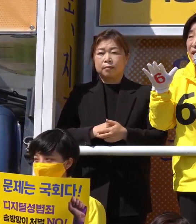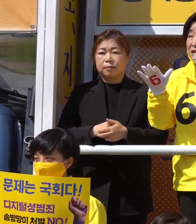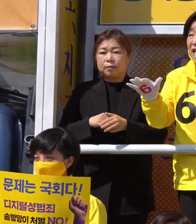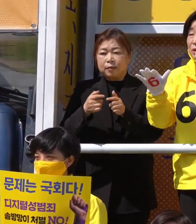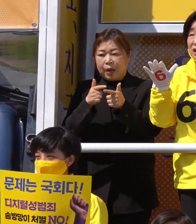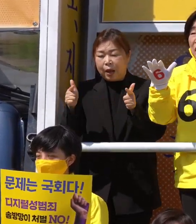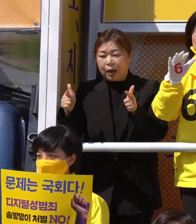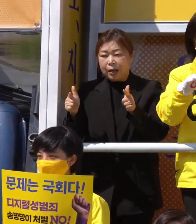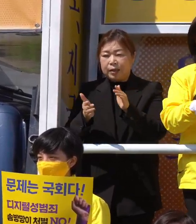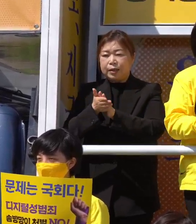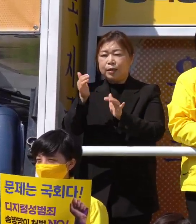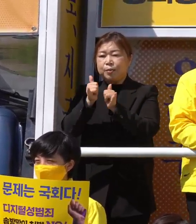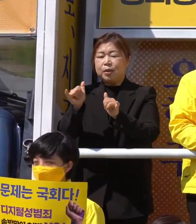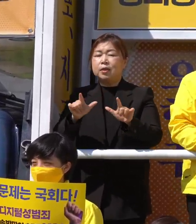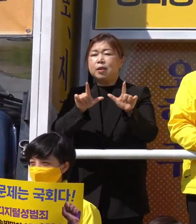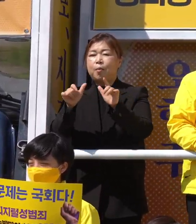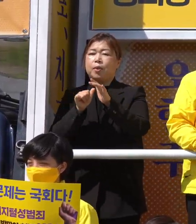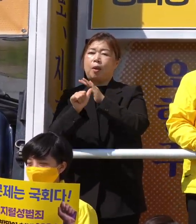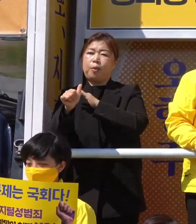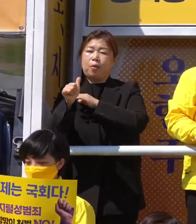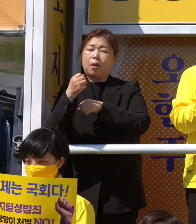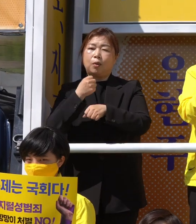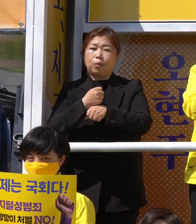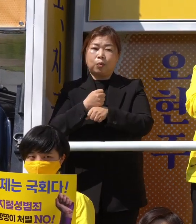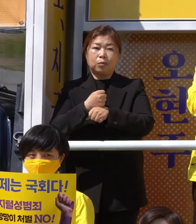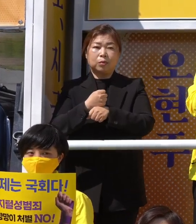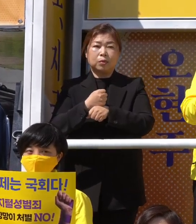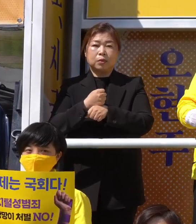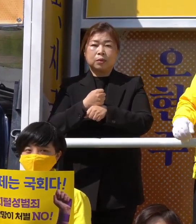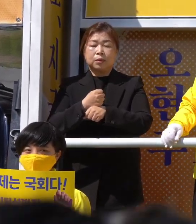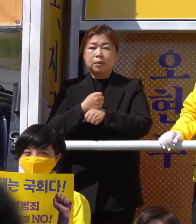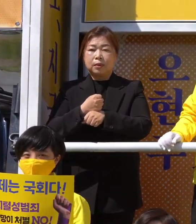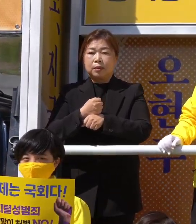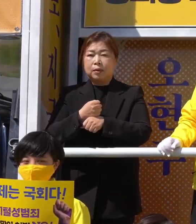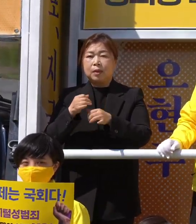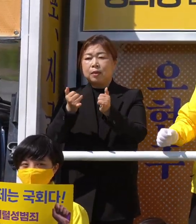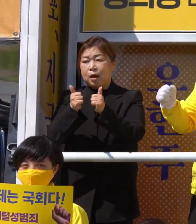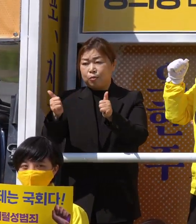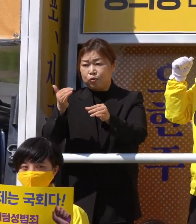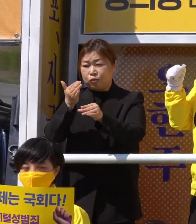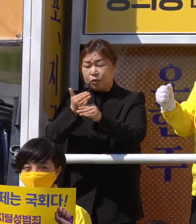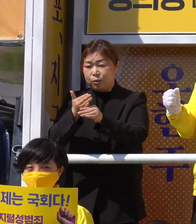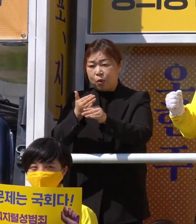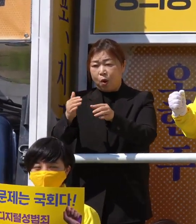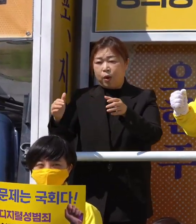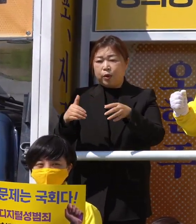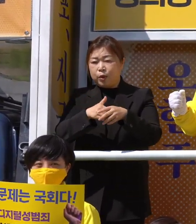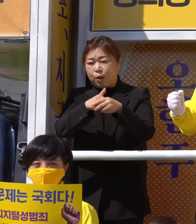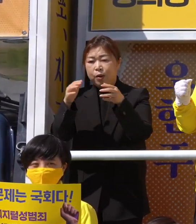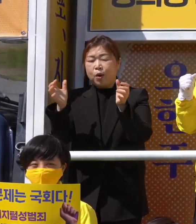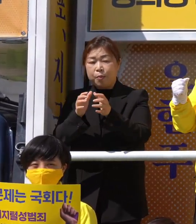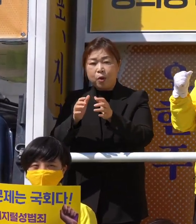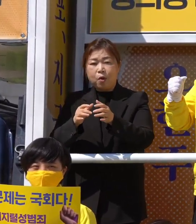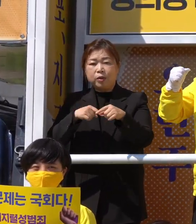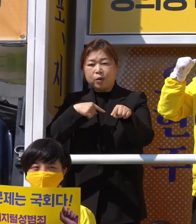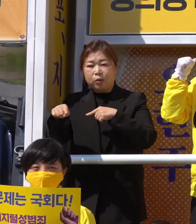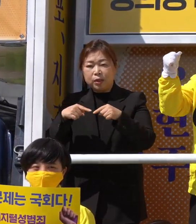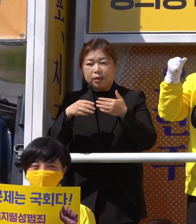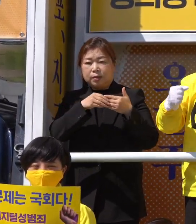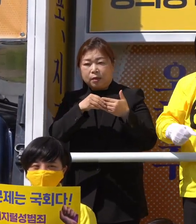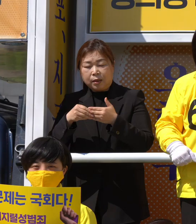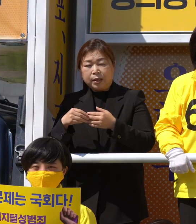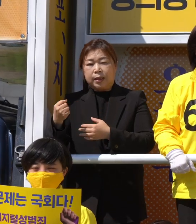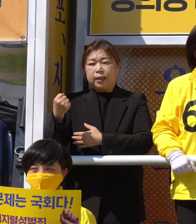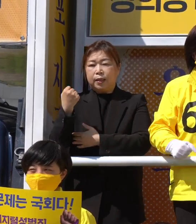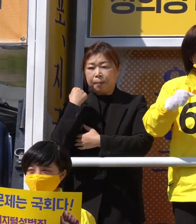다양한 시민의 삶을 대표하고 민생을 중심으로 협력정치 견인할 수 있는